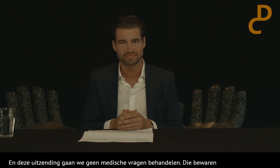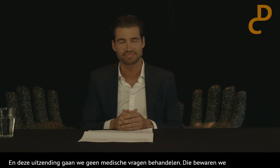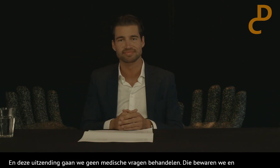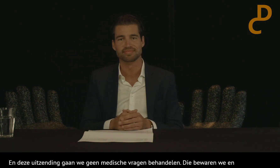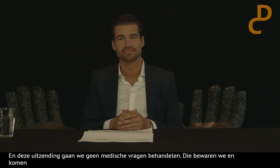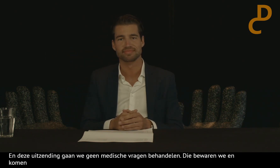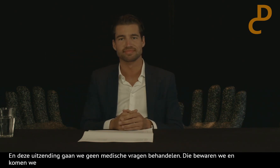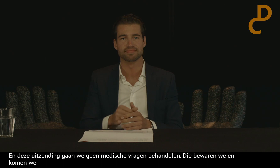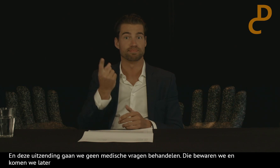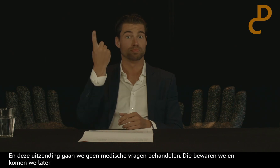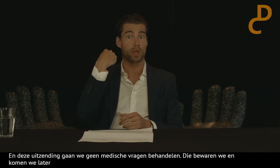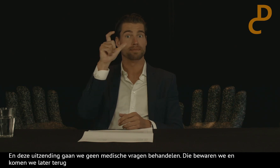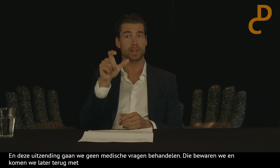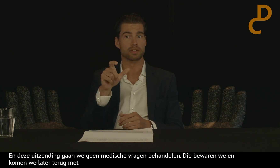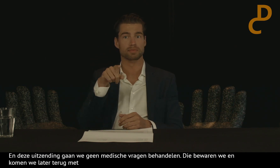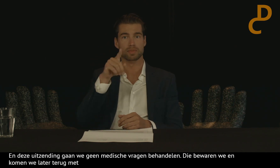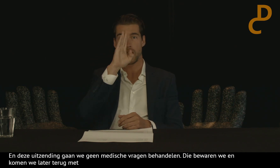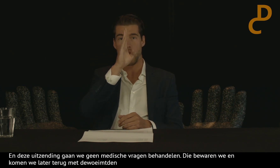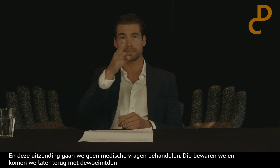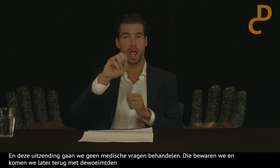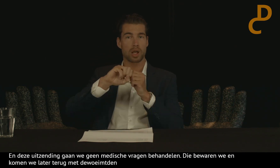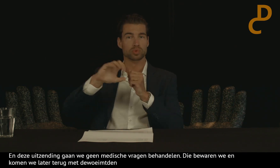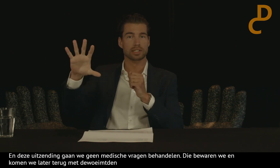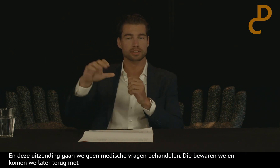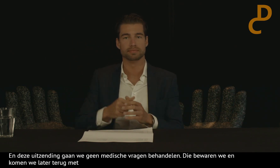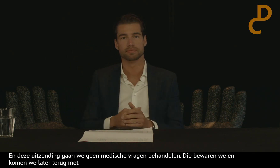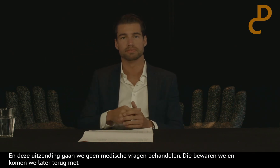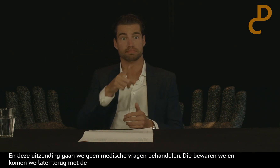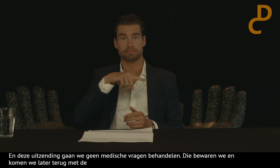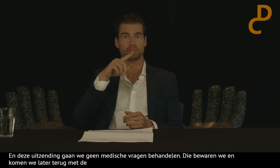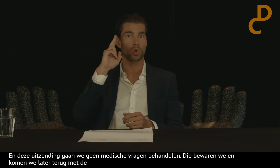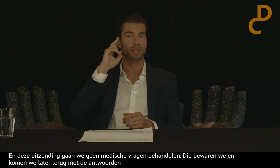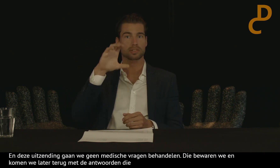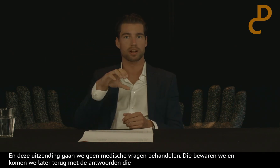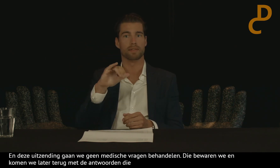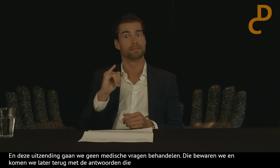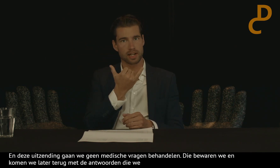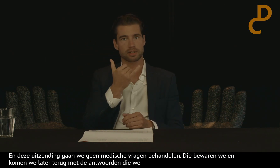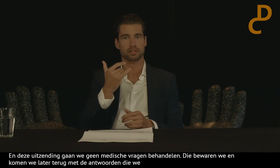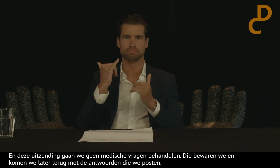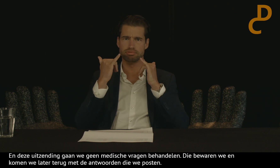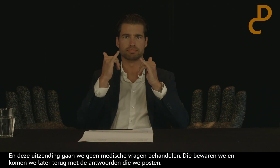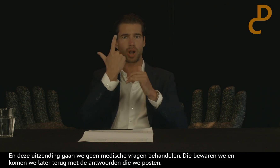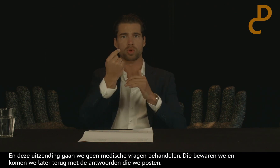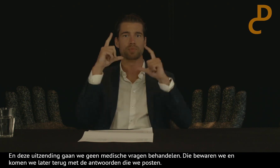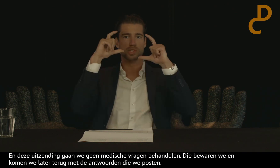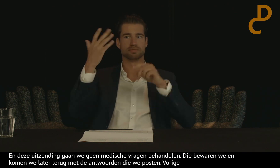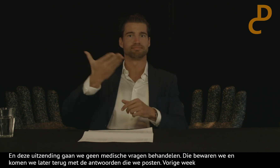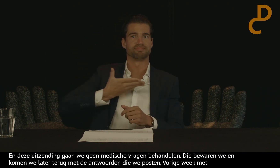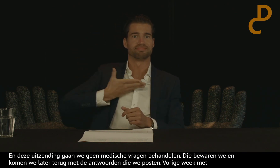zullen we dan ook weer gaan posten. Vorige week, met de live-uitzending van Doof Centraal, hebben we heel